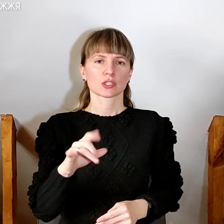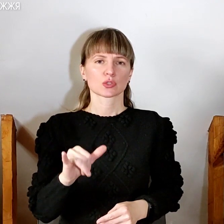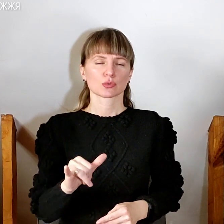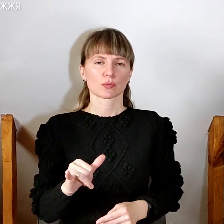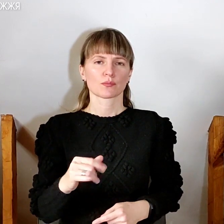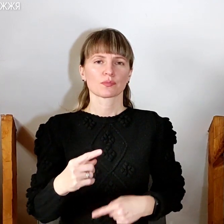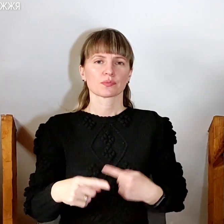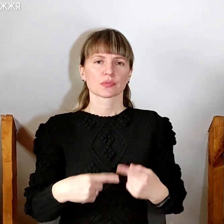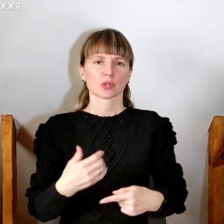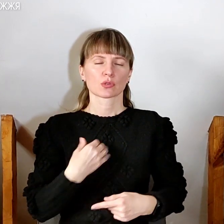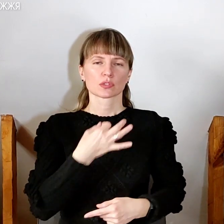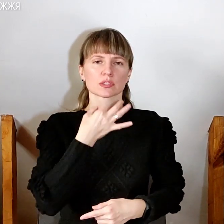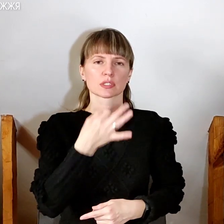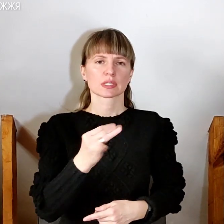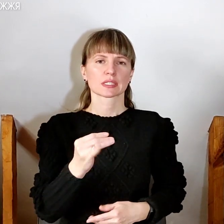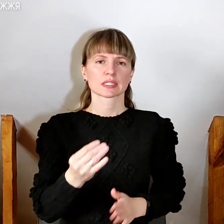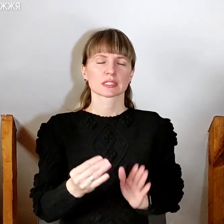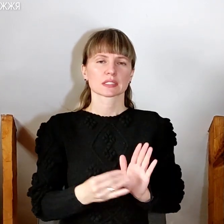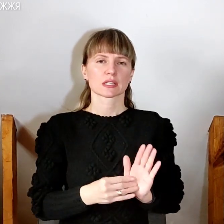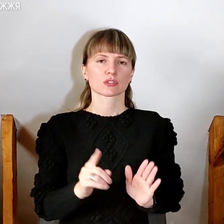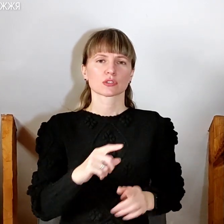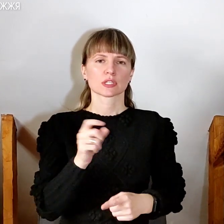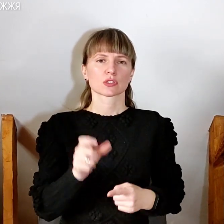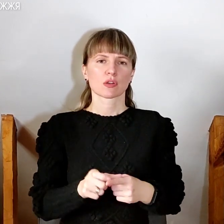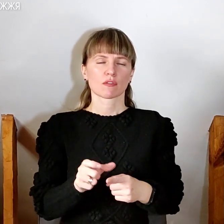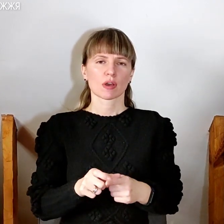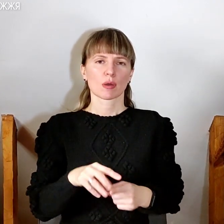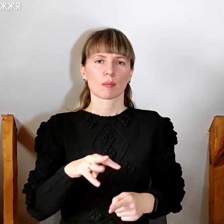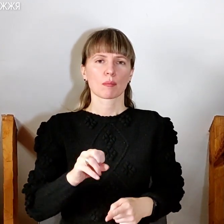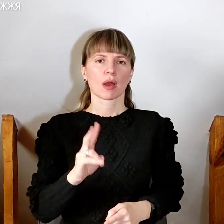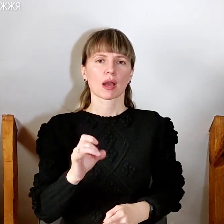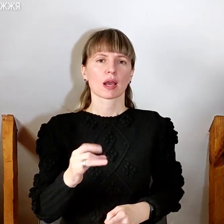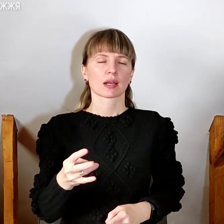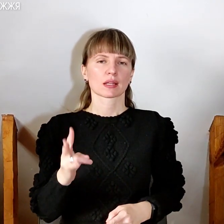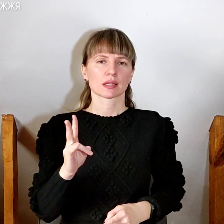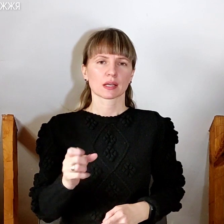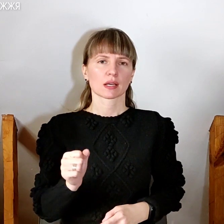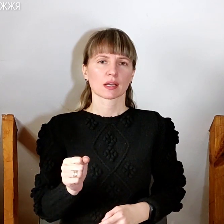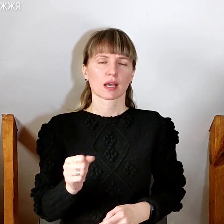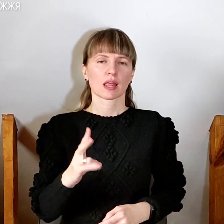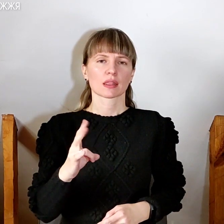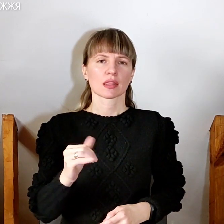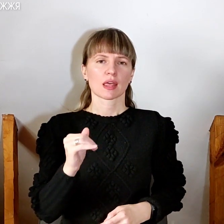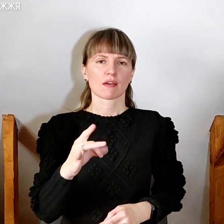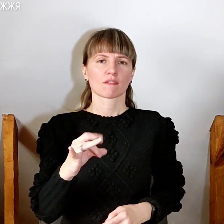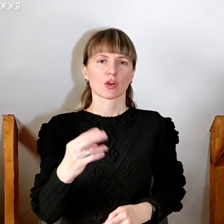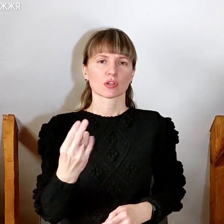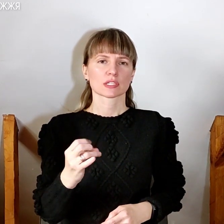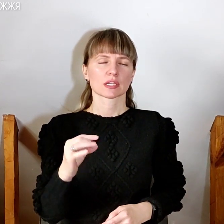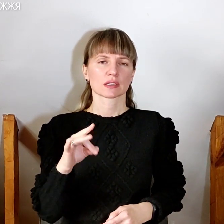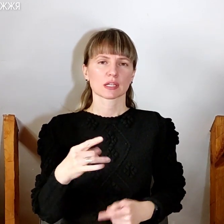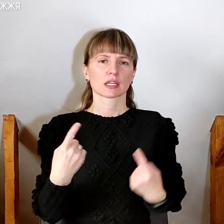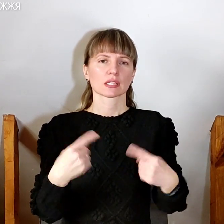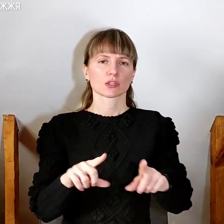Ще раз хочу наголосити та зазначити, що за словами Сергія Макаренка, нефроцентр та інші комунальні установи і державні